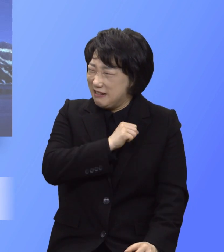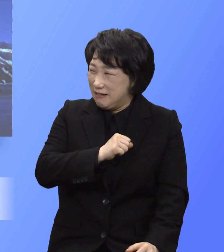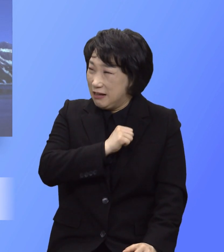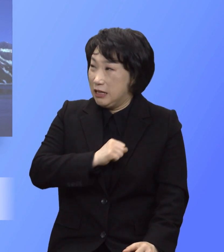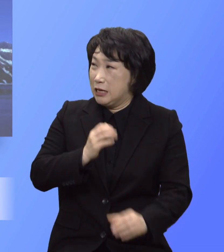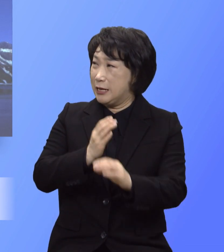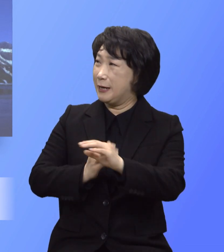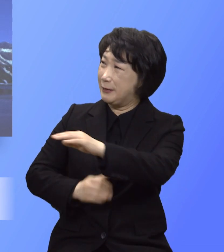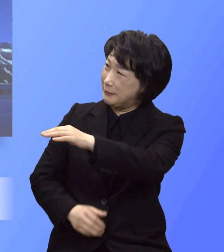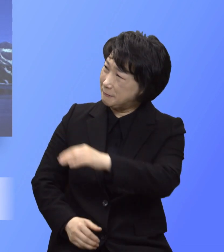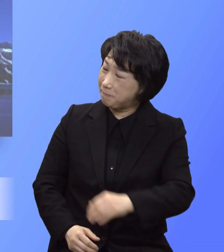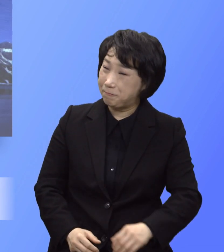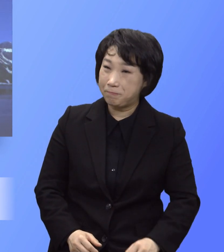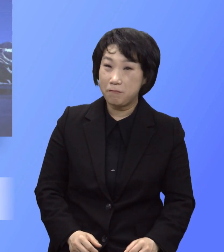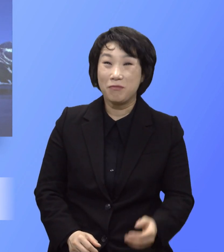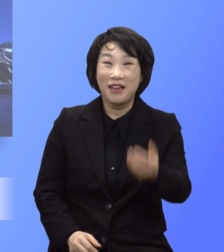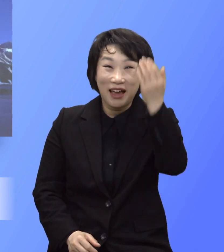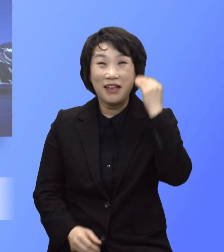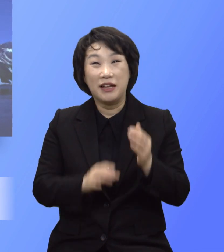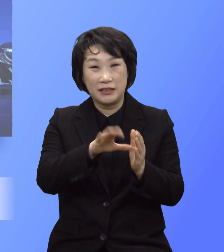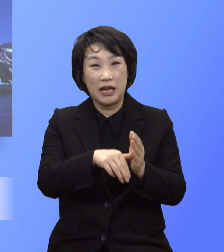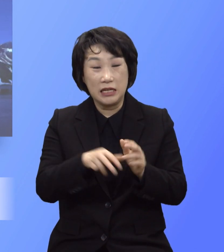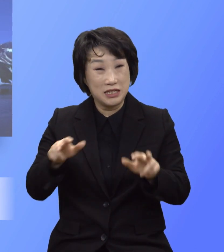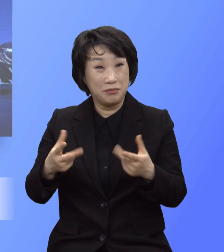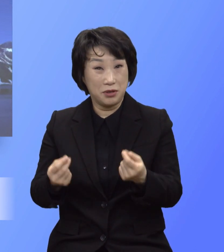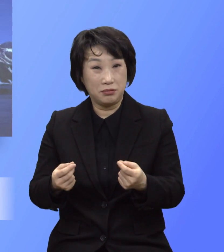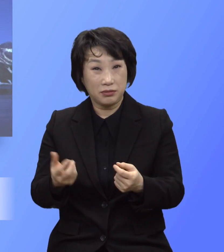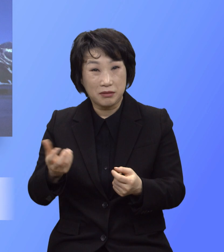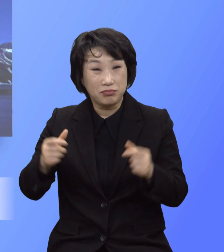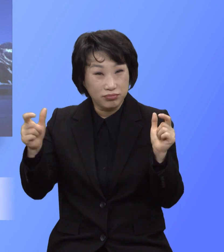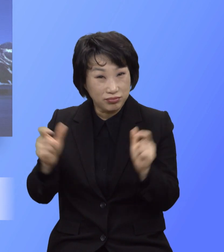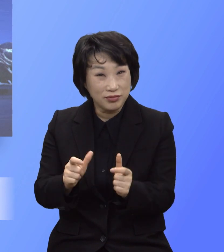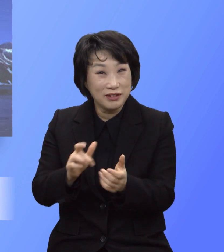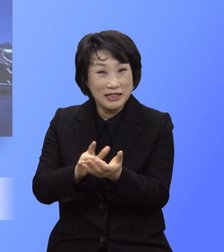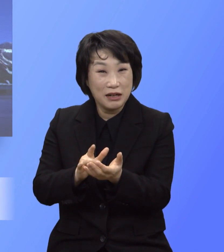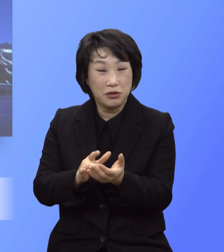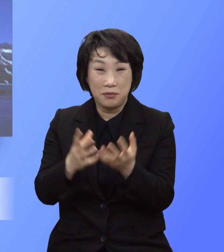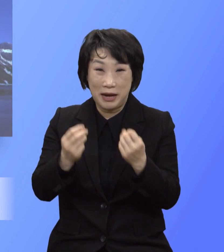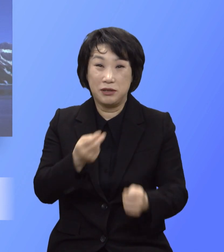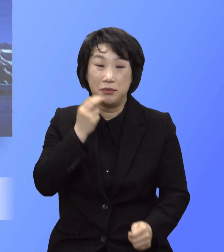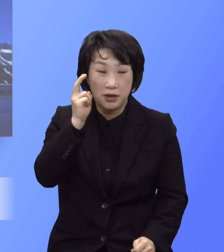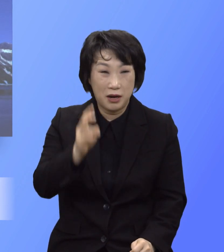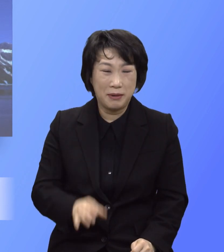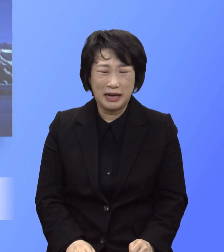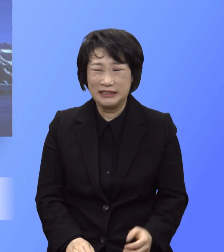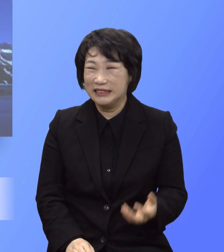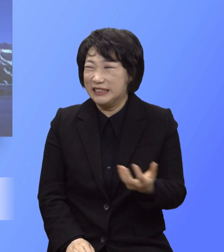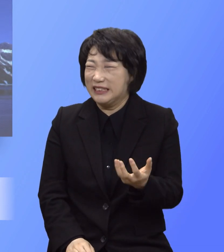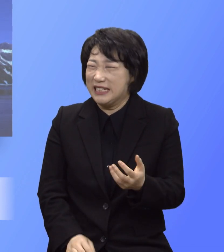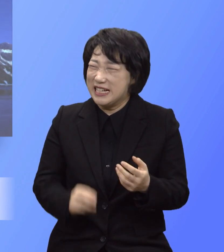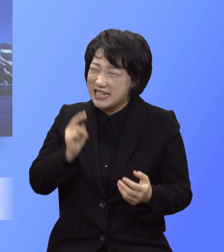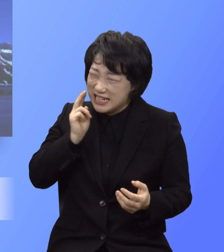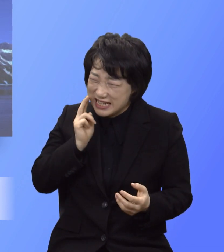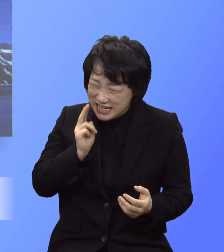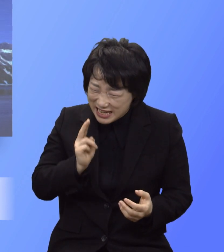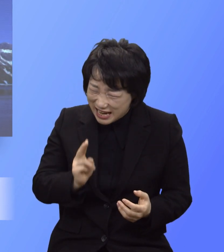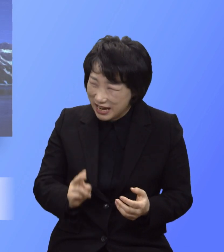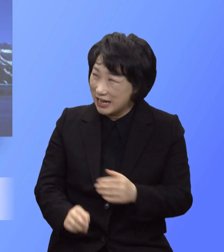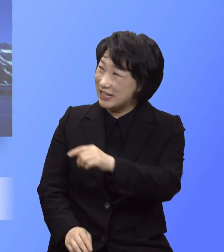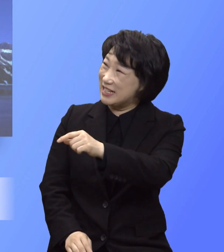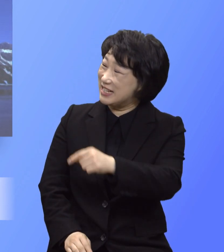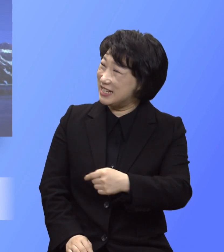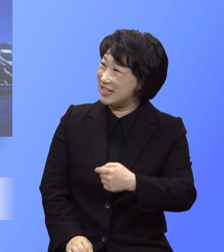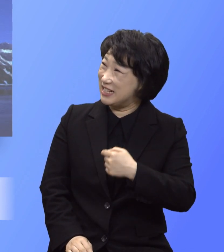당하고 그때는 아마 지금처럼 마취약도 별로 없었던 모양입니다. 일을 걸면서 고통을 당하고